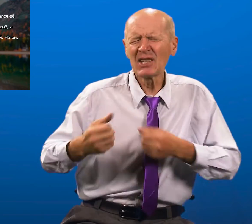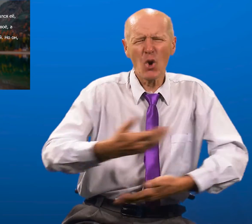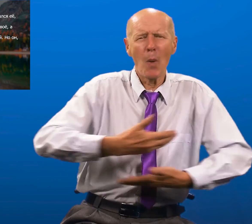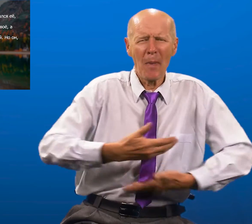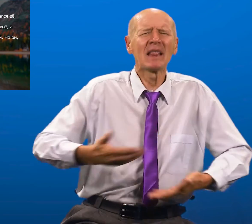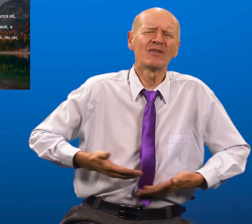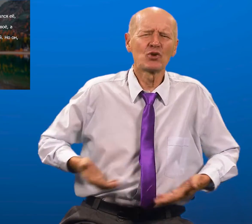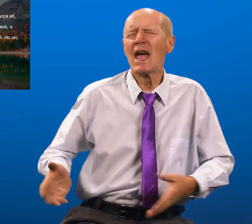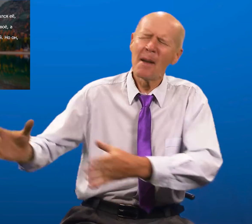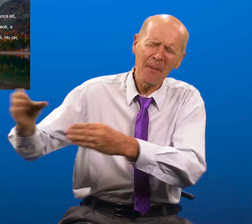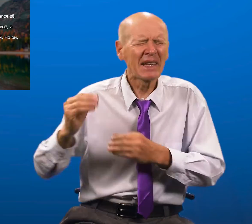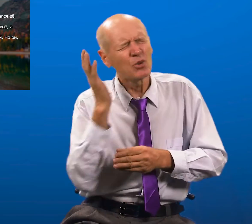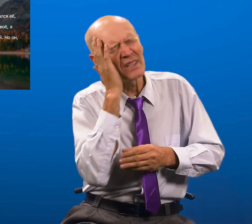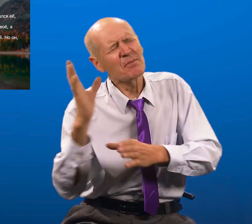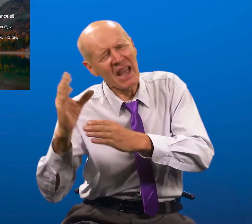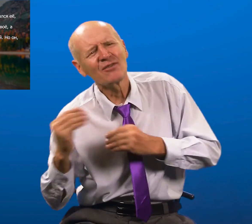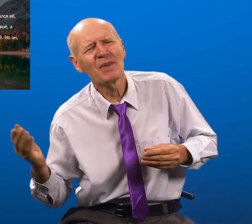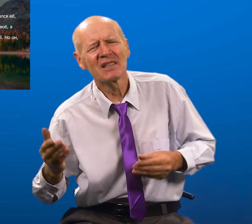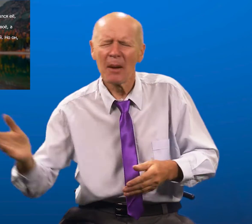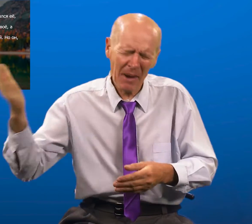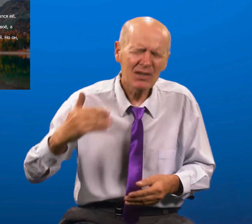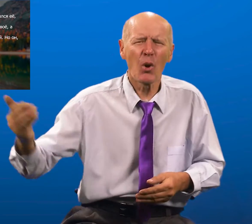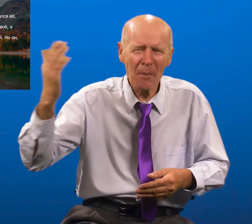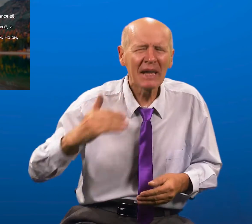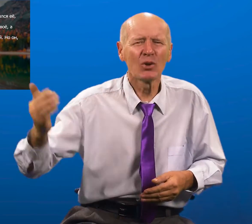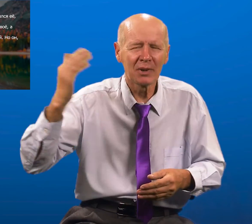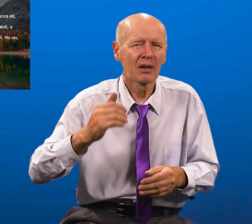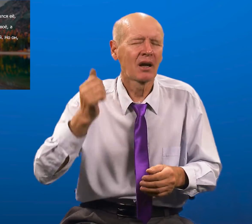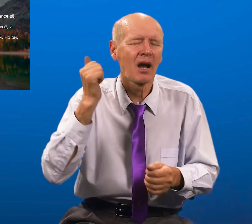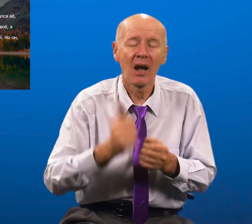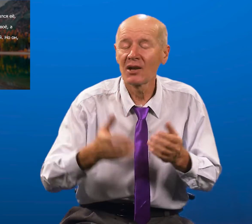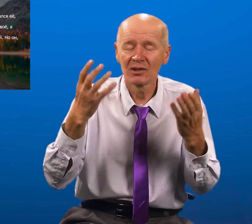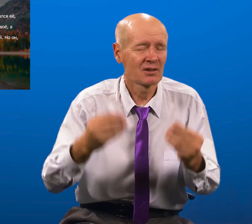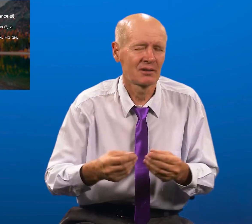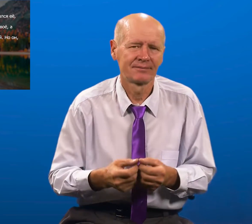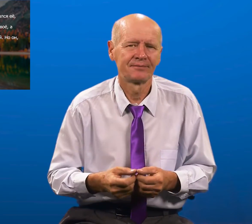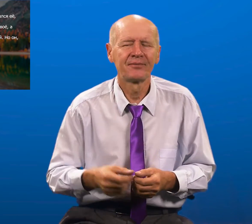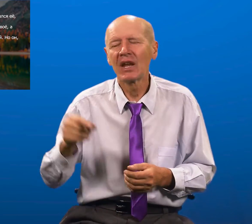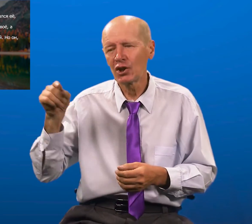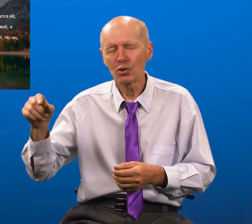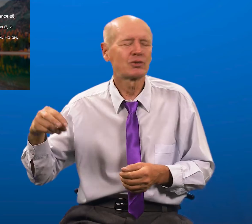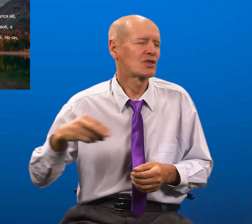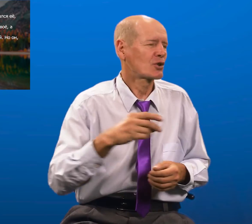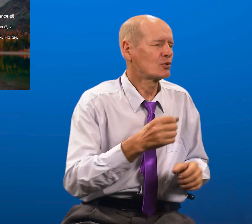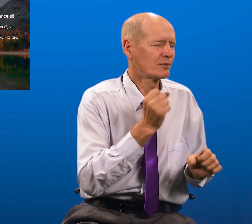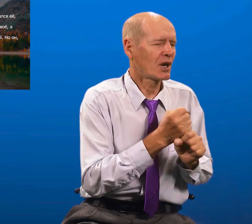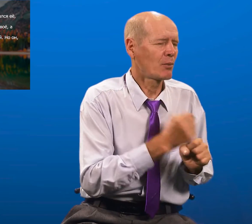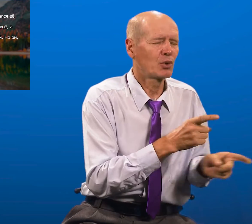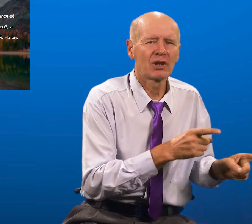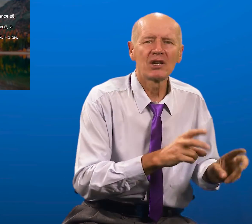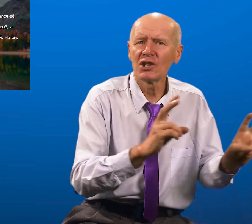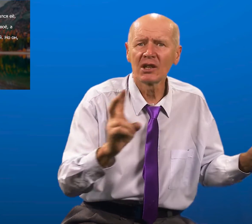слушался ее, чтобы спать с нею и быть с нею, случилось в один день, что он вошел в дом делать дело своего,